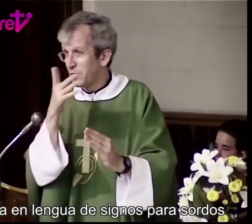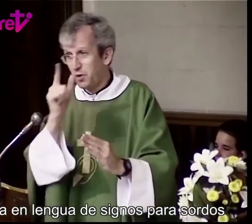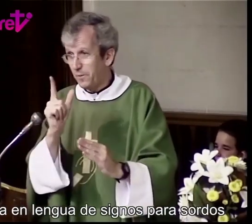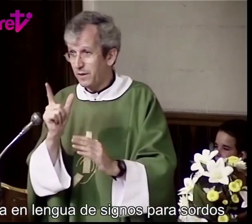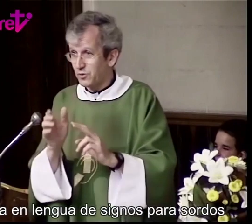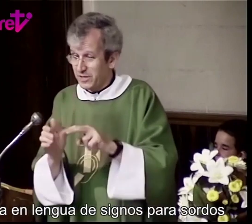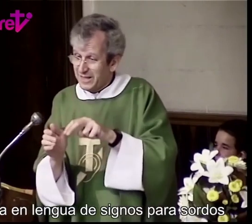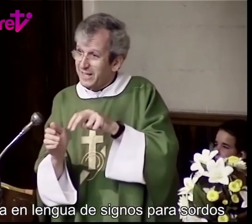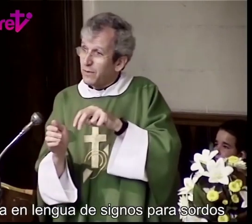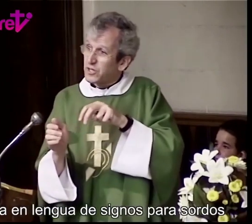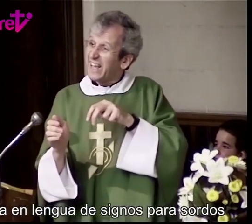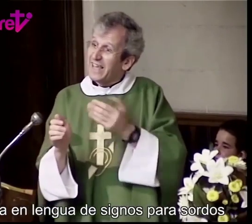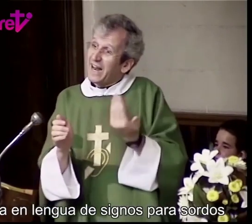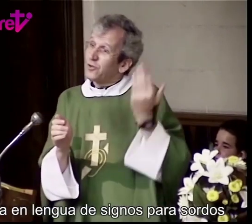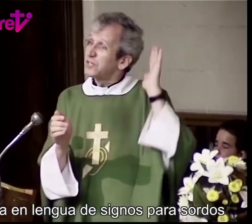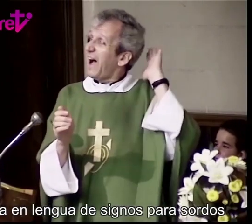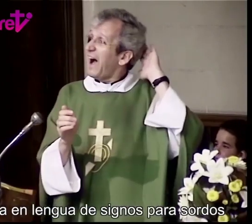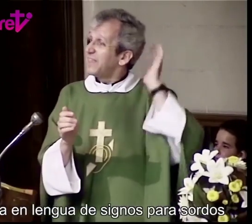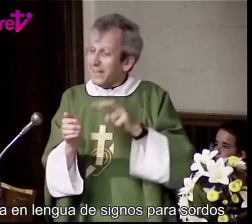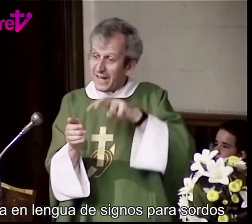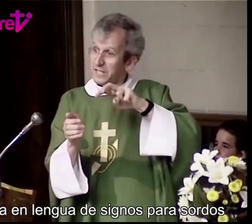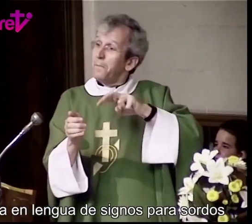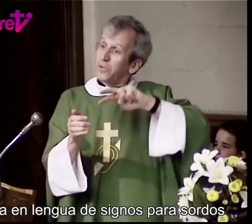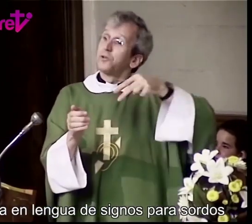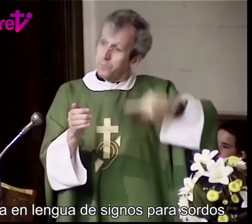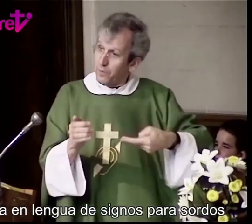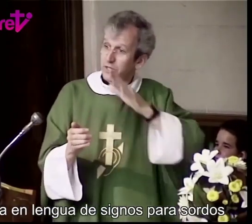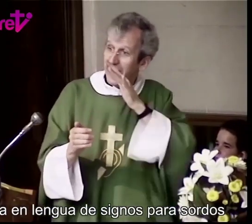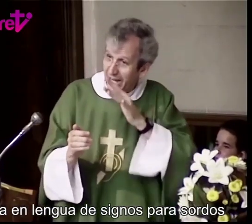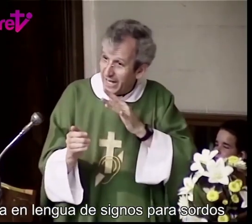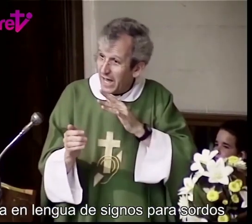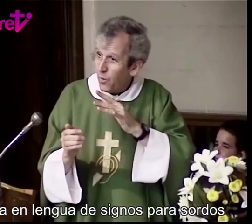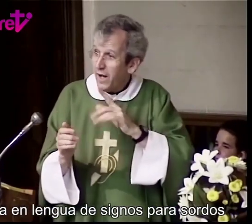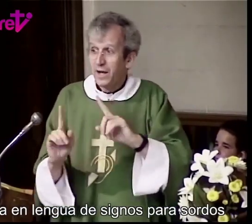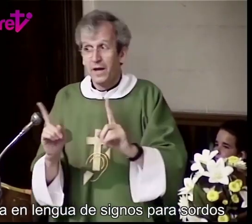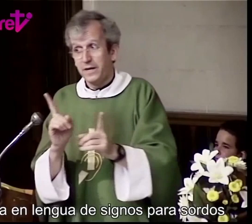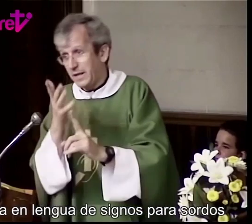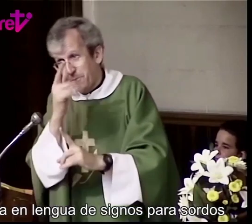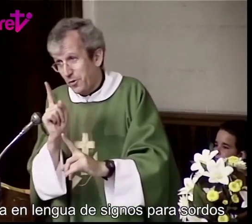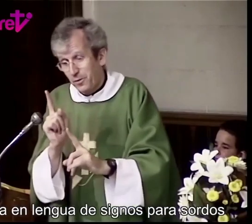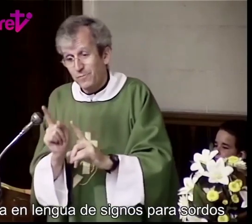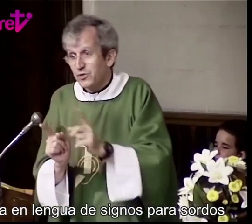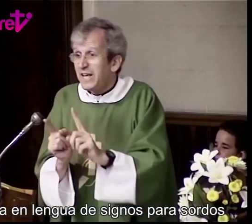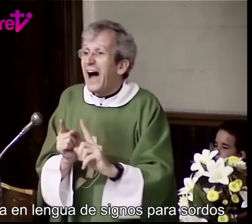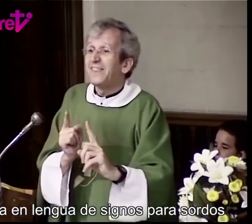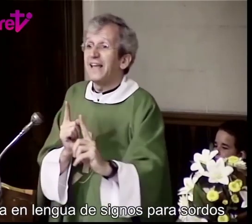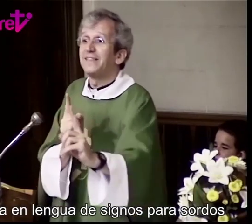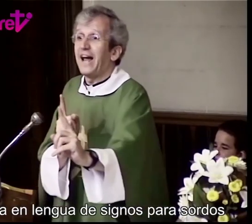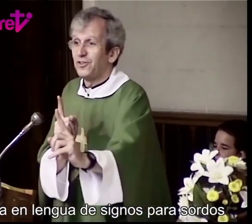No podemos, diríamos, quedarnos hacia atrás porque nos podemos caer en el agua, ni tampoco podemos adelantarnos